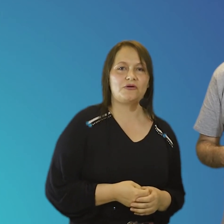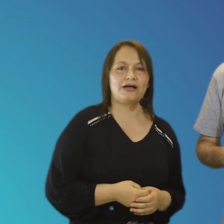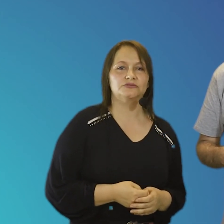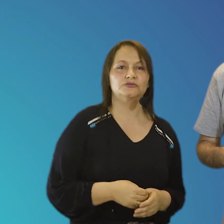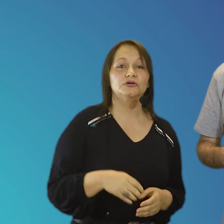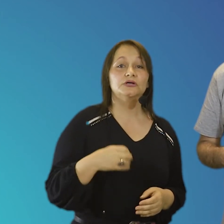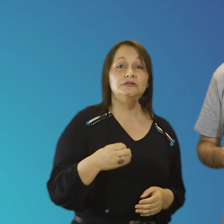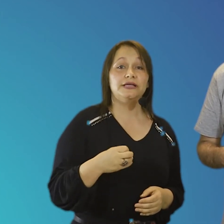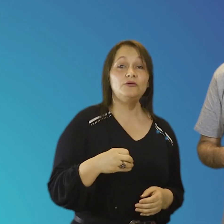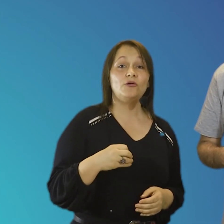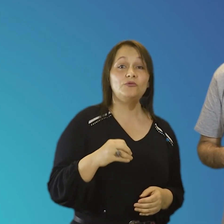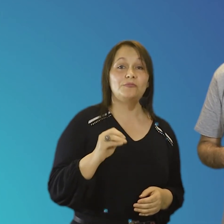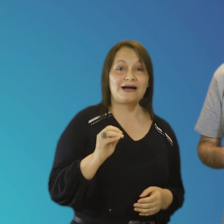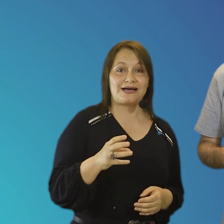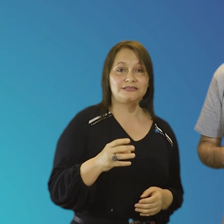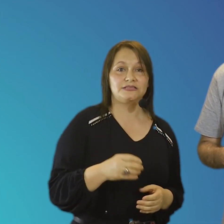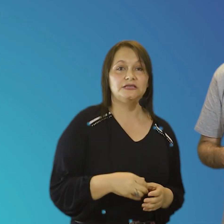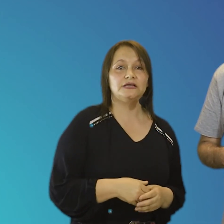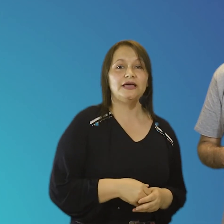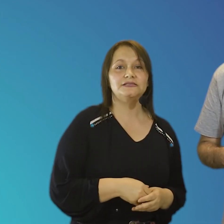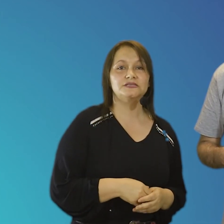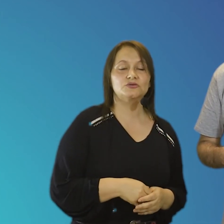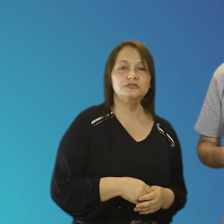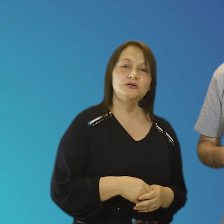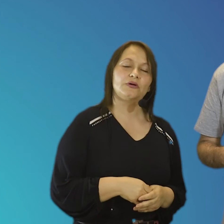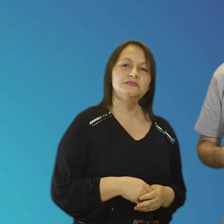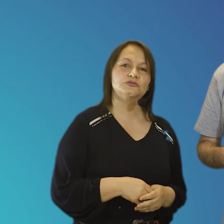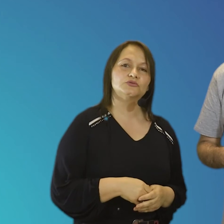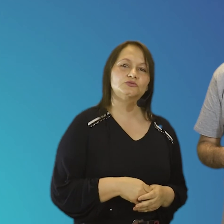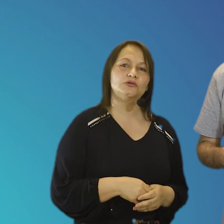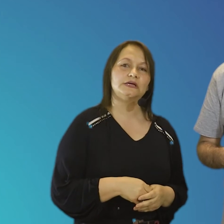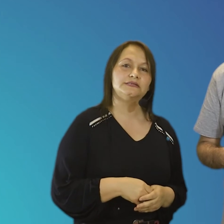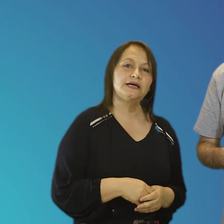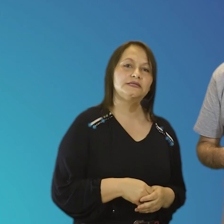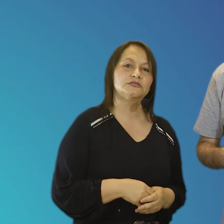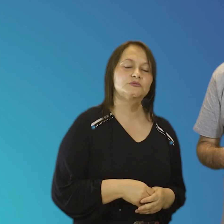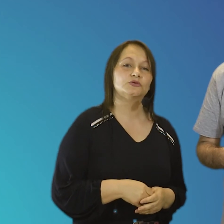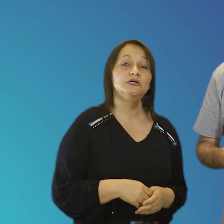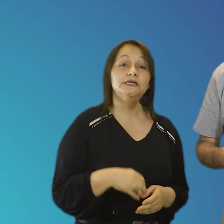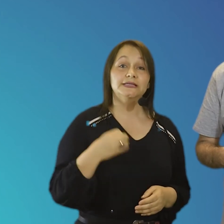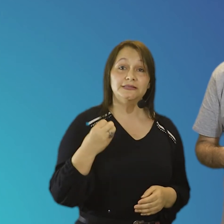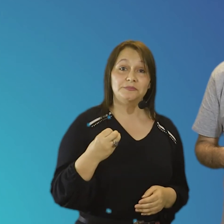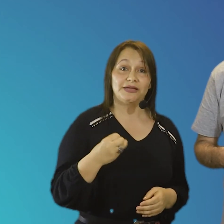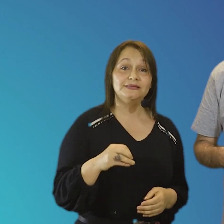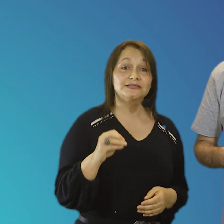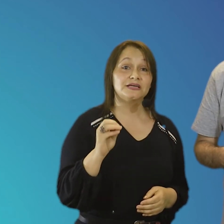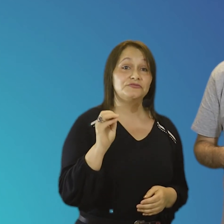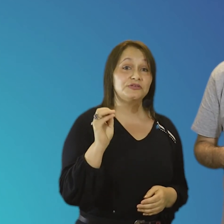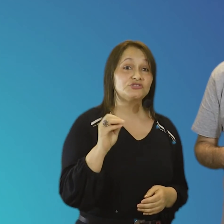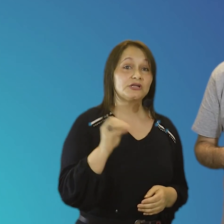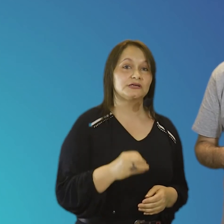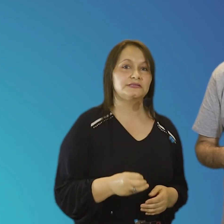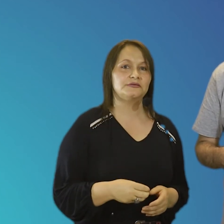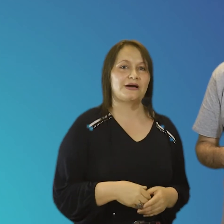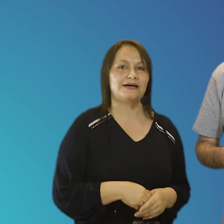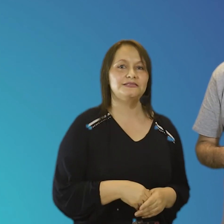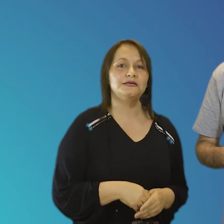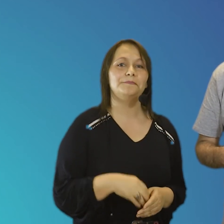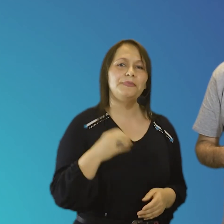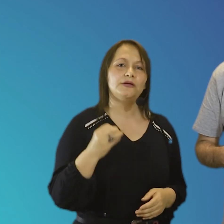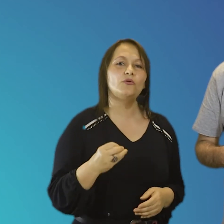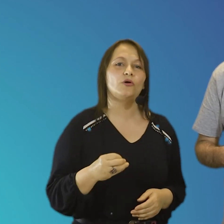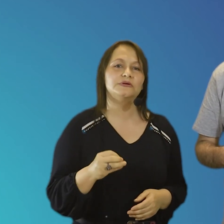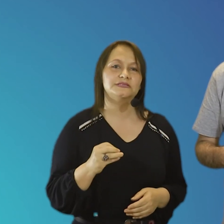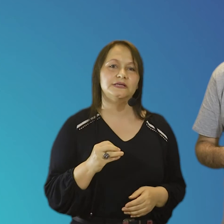1984 tem como base essas consequências do totalitarismo e também dessa vigilância em